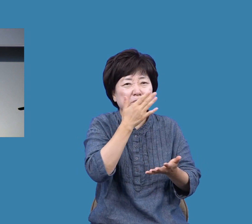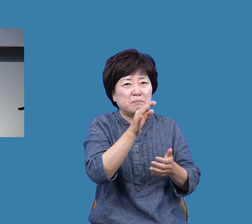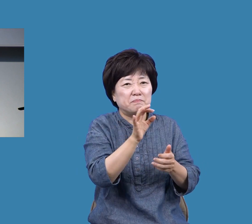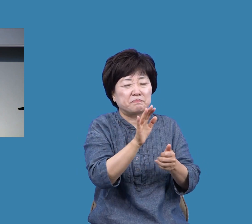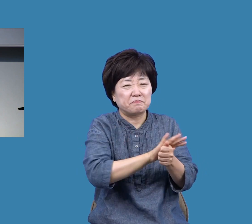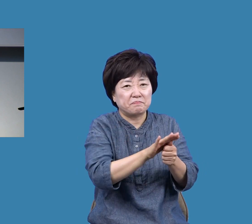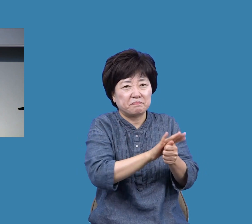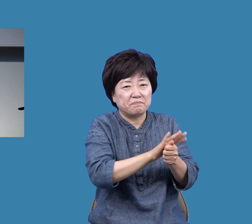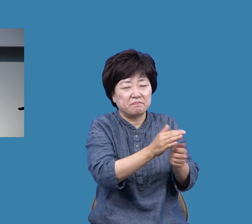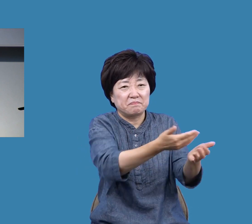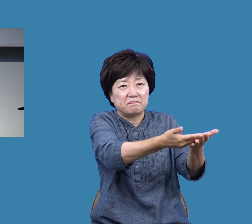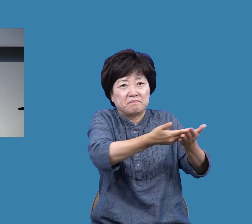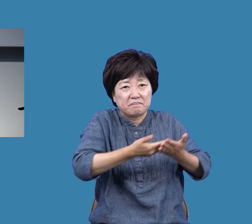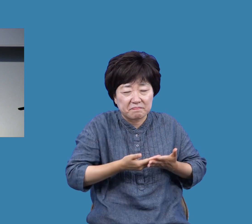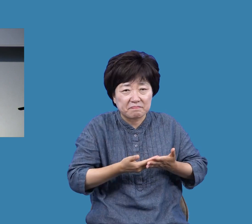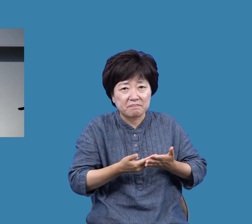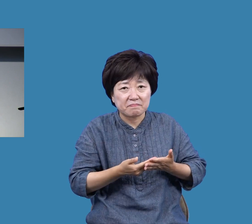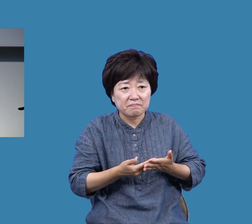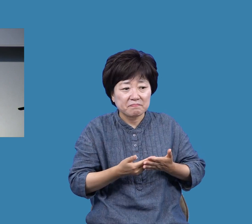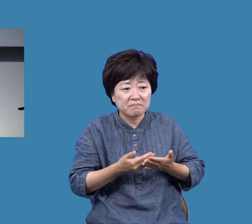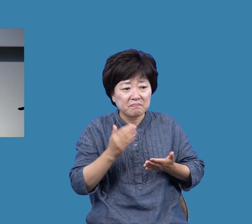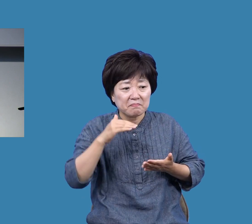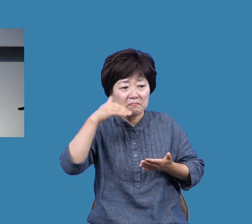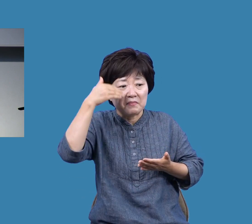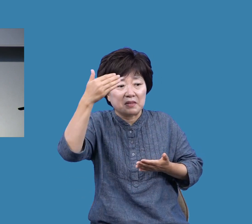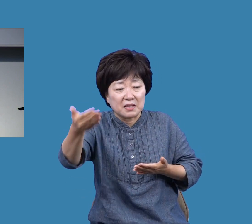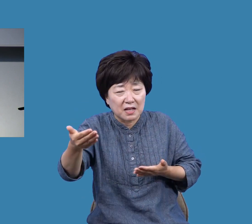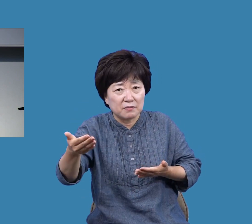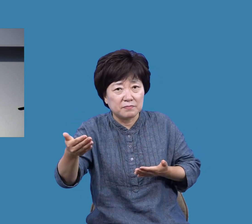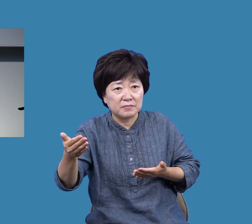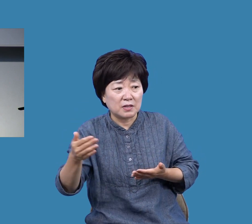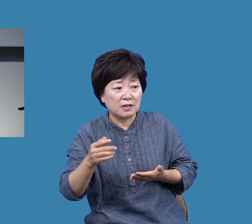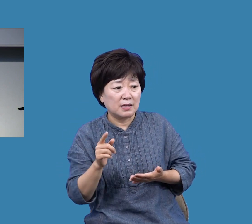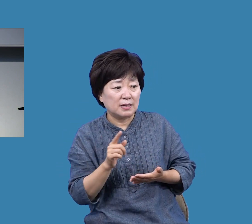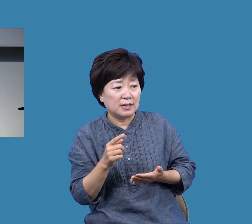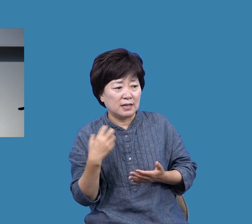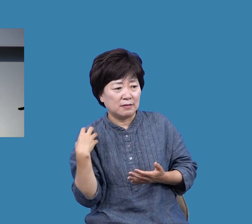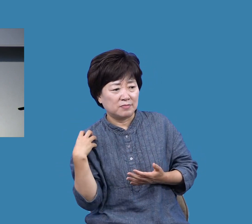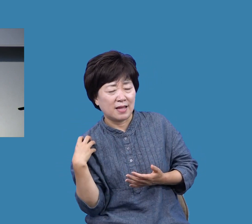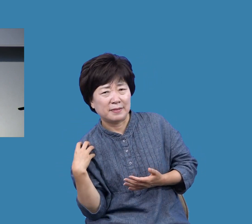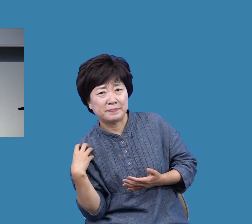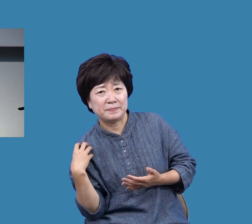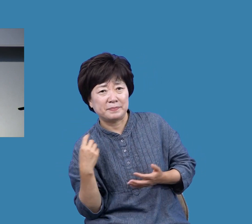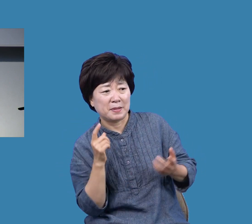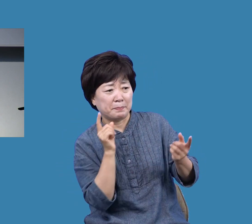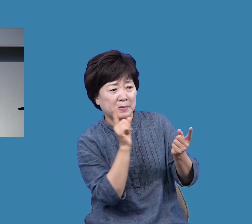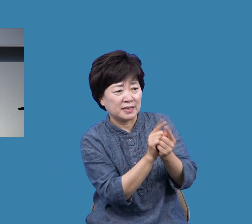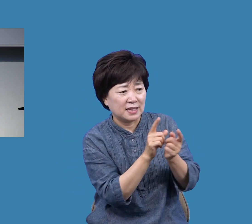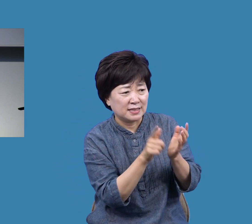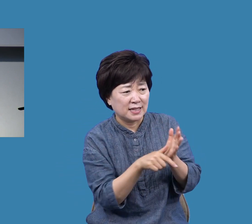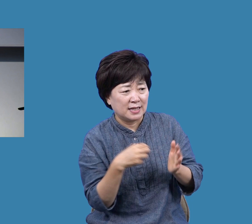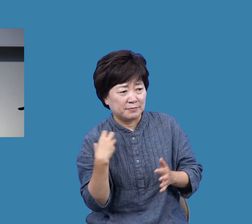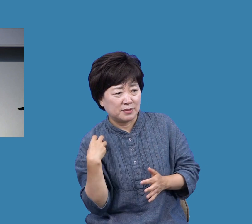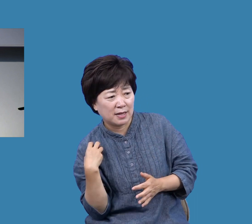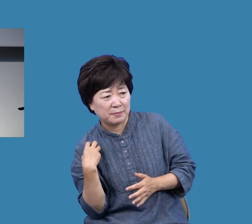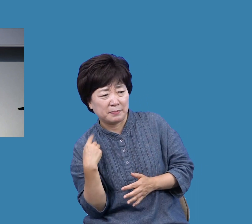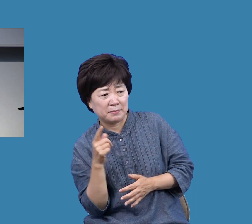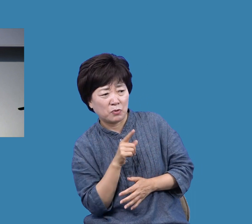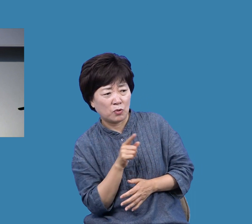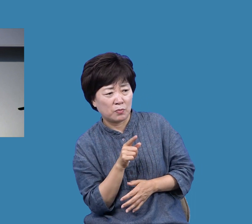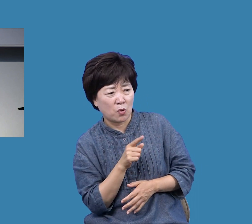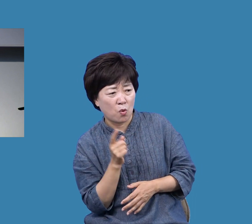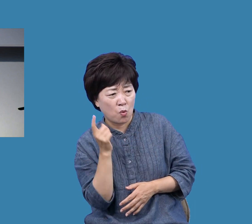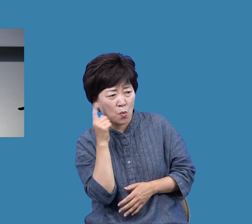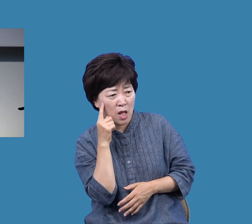이렇게 샀어요. 그럼 그 다음부터 어떻죠? 부담되죠. 뭘까?